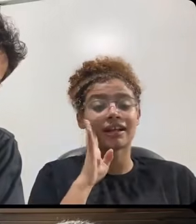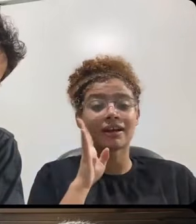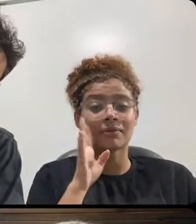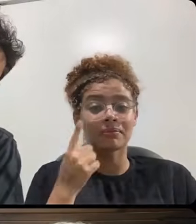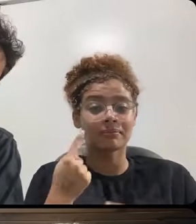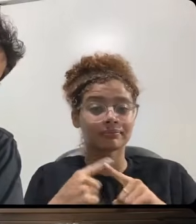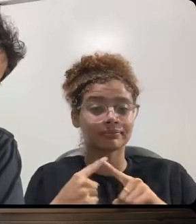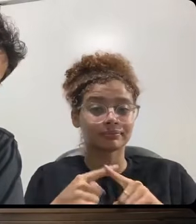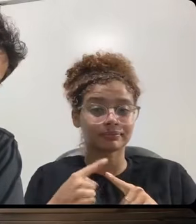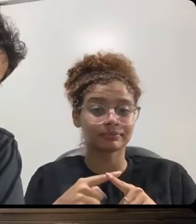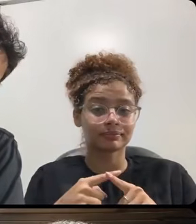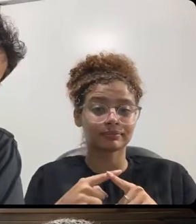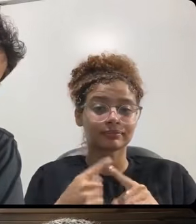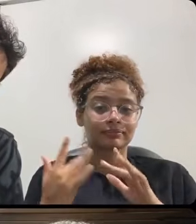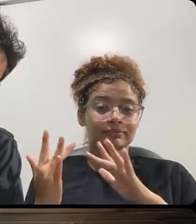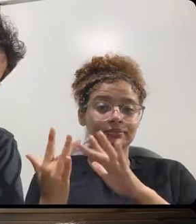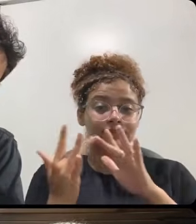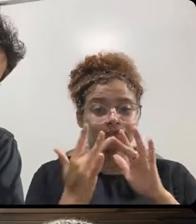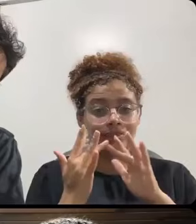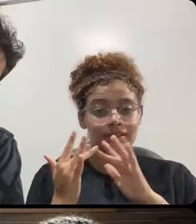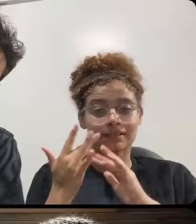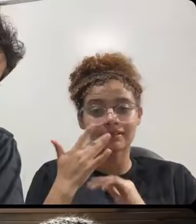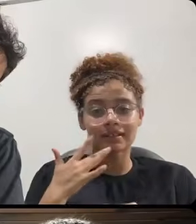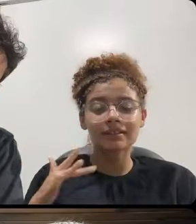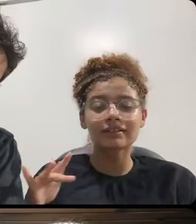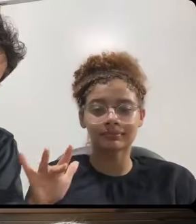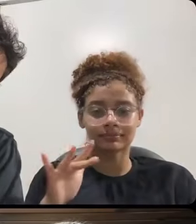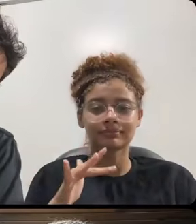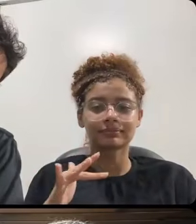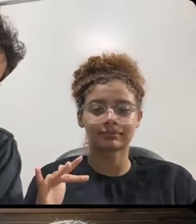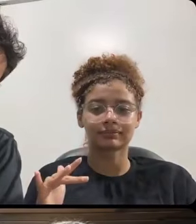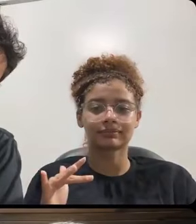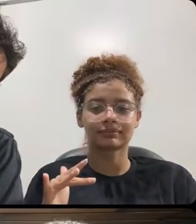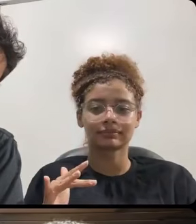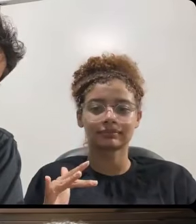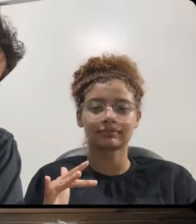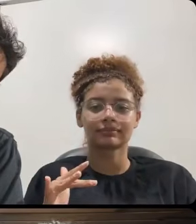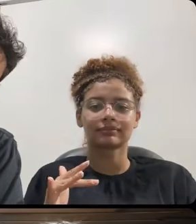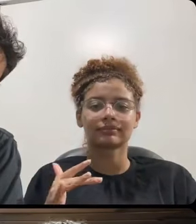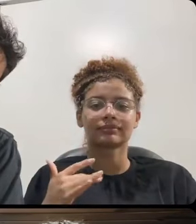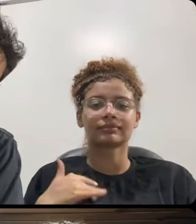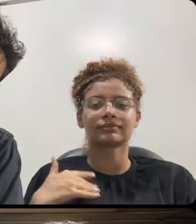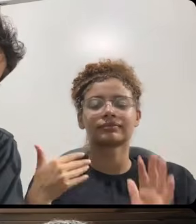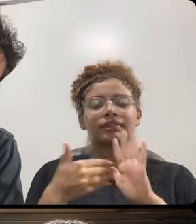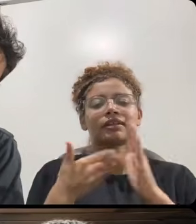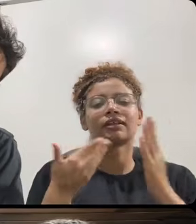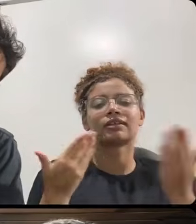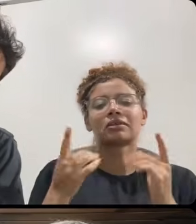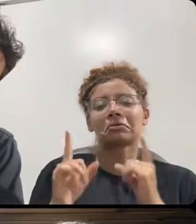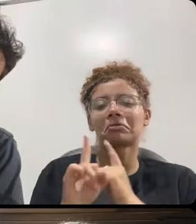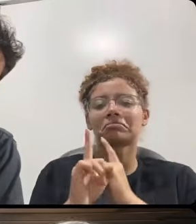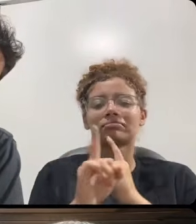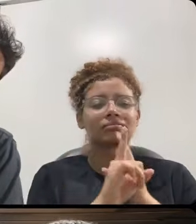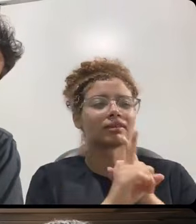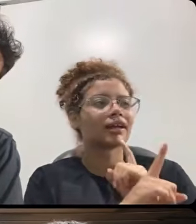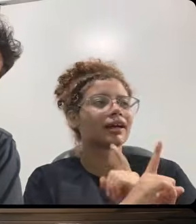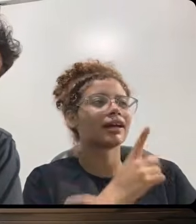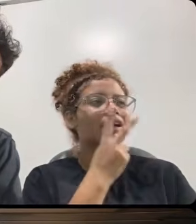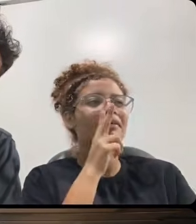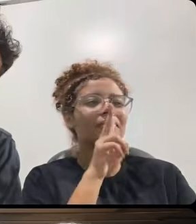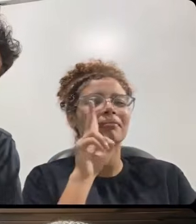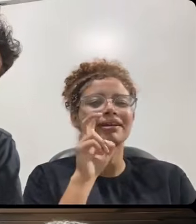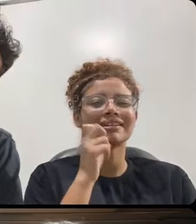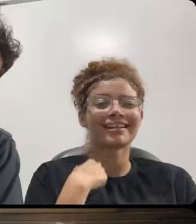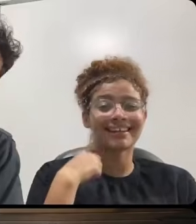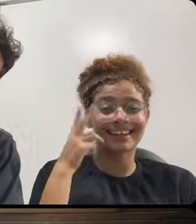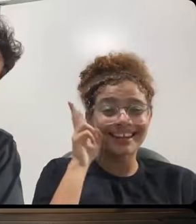isso, porque esse contato que eu tive, pelo menos, né, nesse tempo que eu tive, até hoje, se eu encontrar a mãe da pessoa, o pai da